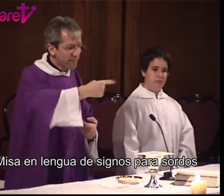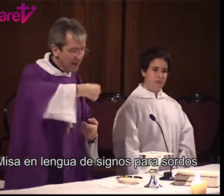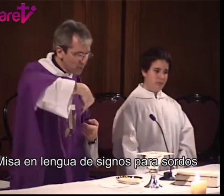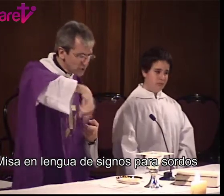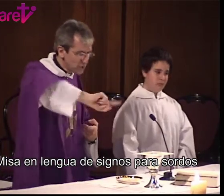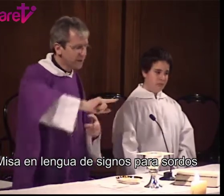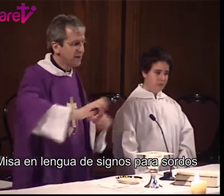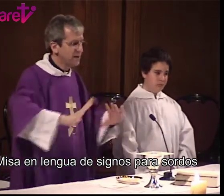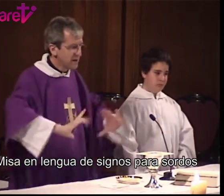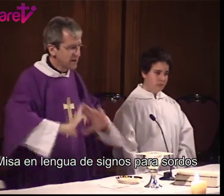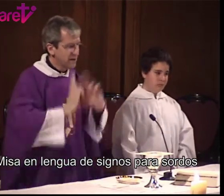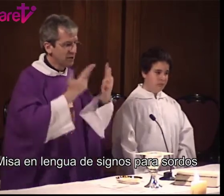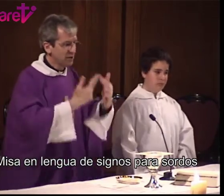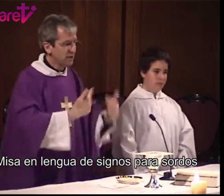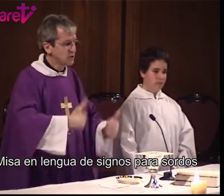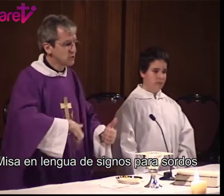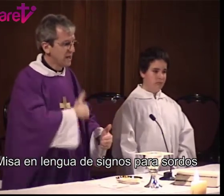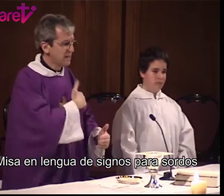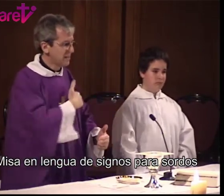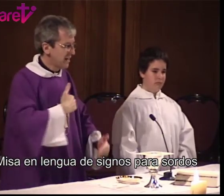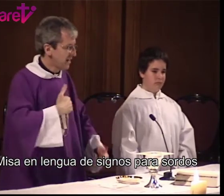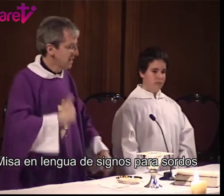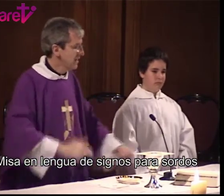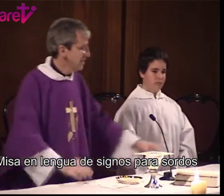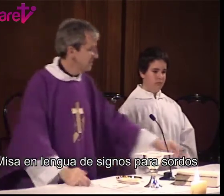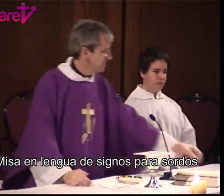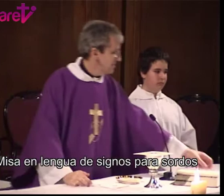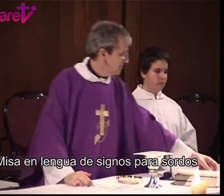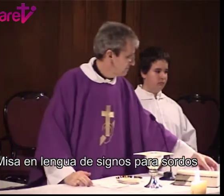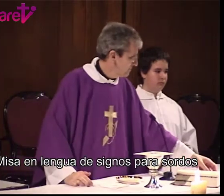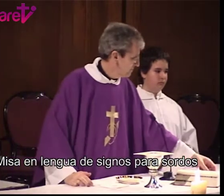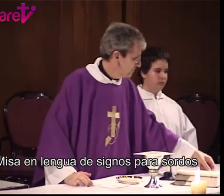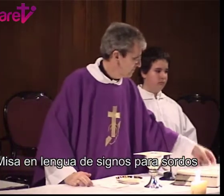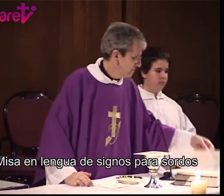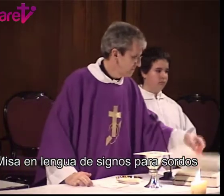para nuestro bien y el de toda su santa Iglesia.